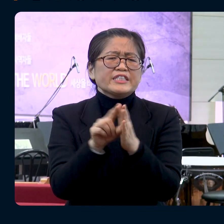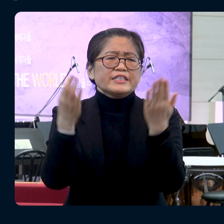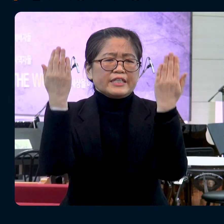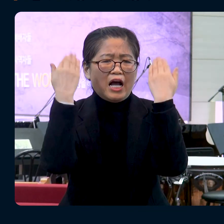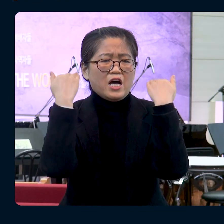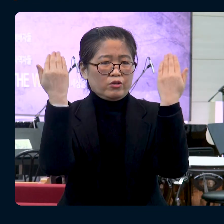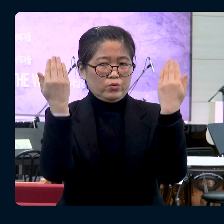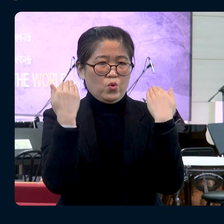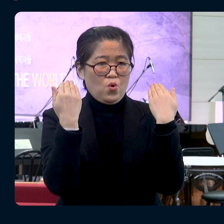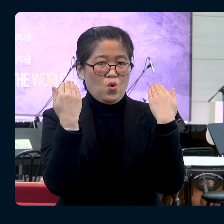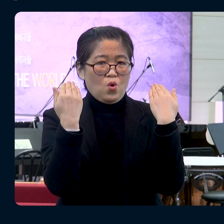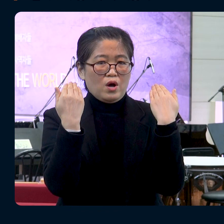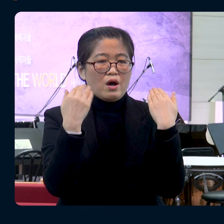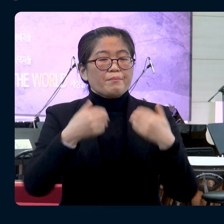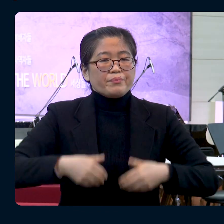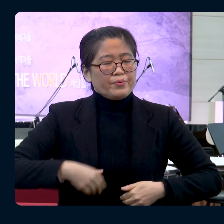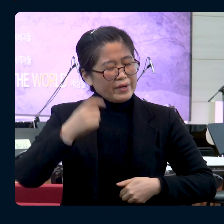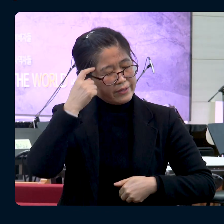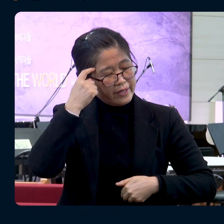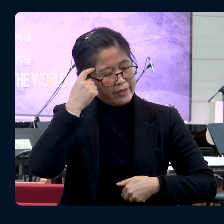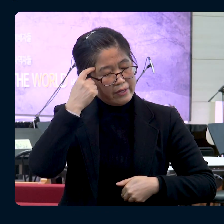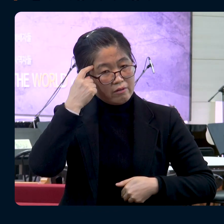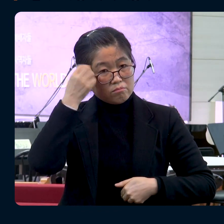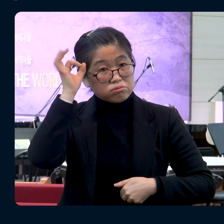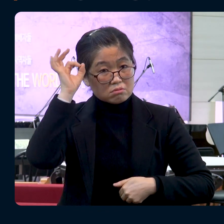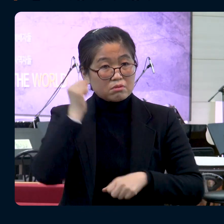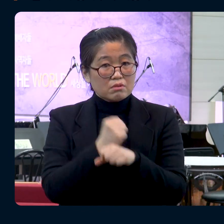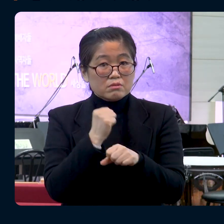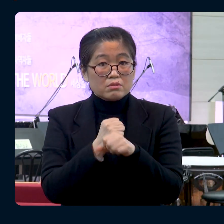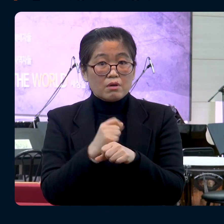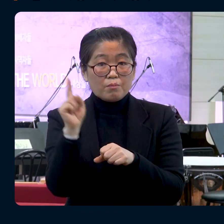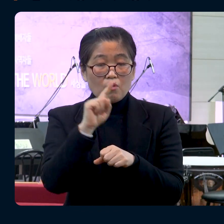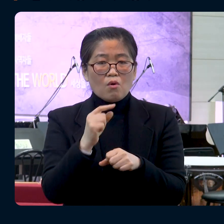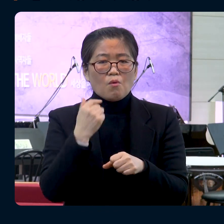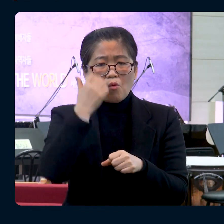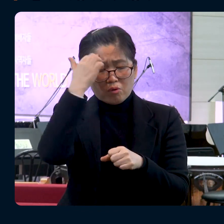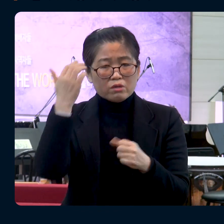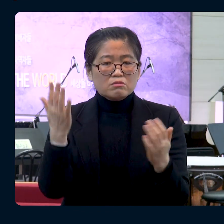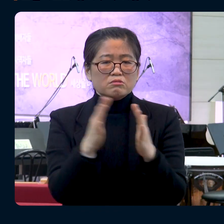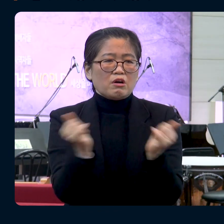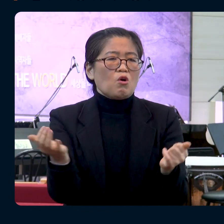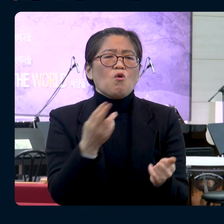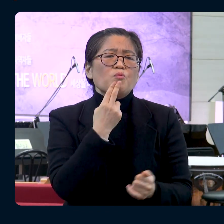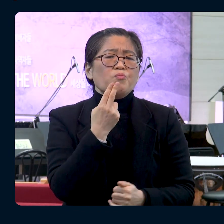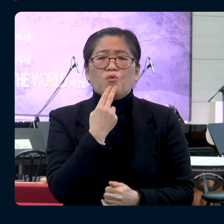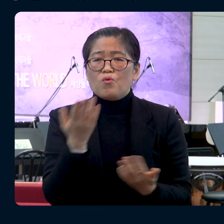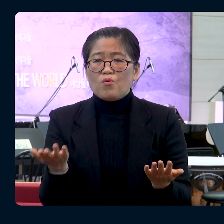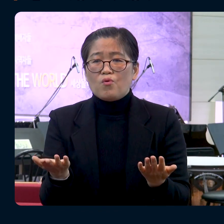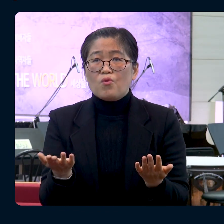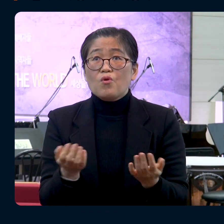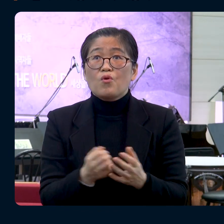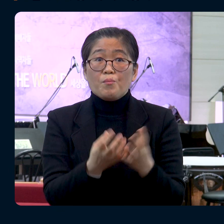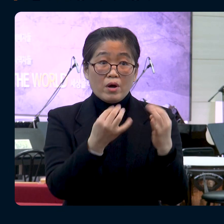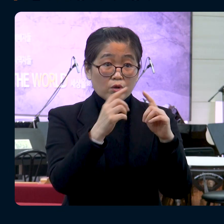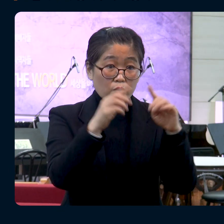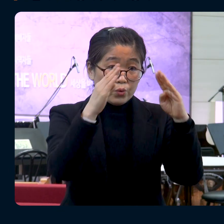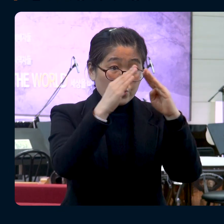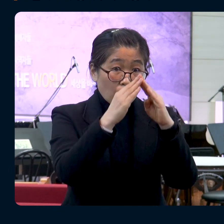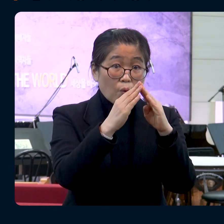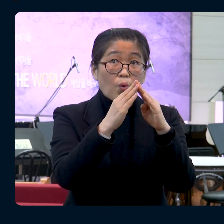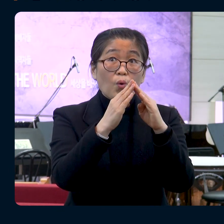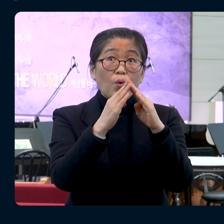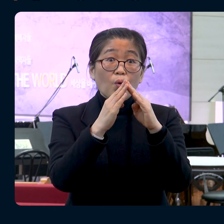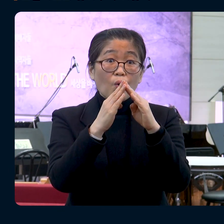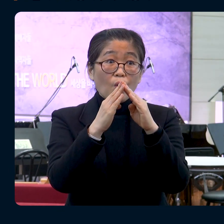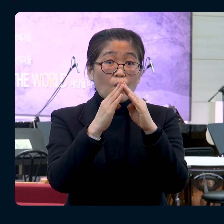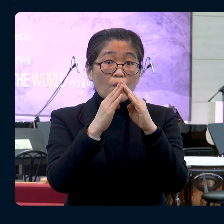있어야겠다. 왜냐하면 교회는 많이 그래도 있는데 문제는 뭐냐, 목회자들이 영 준비가 안 돼 있어요. 많은 교회 목사들은요